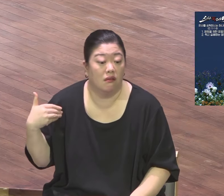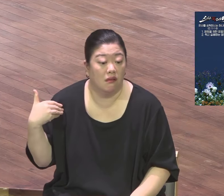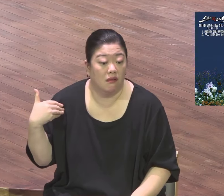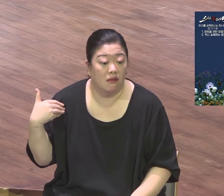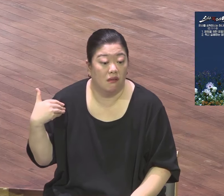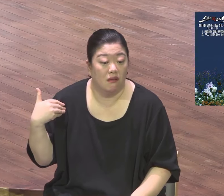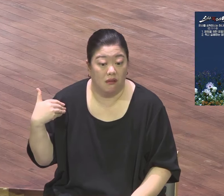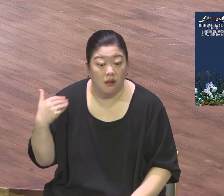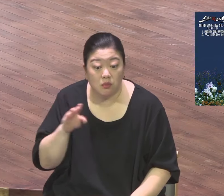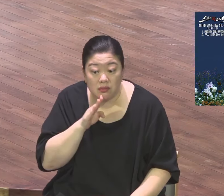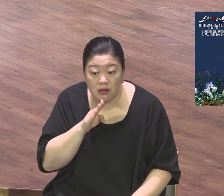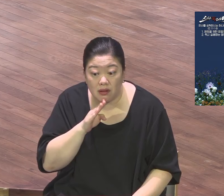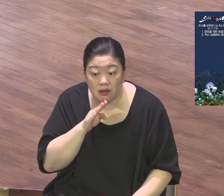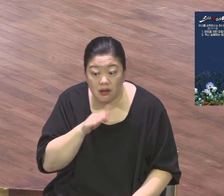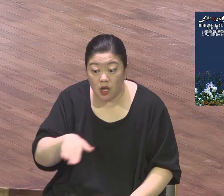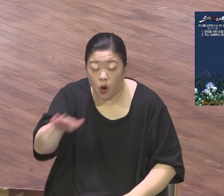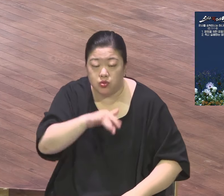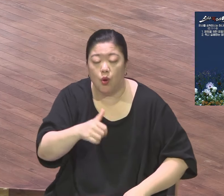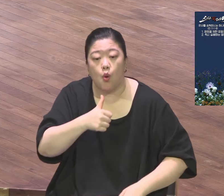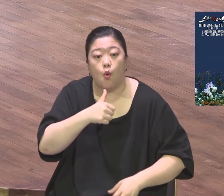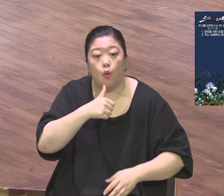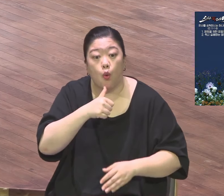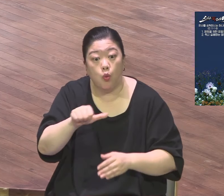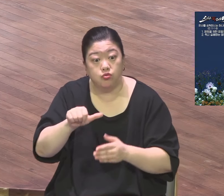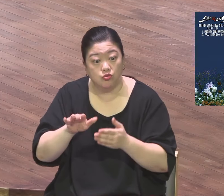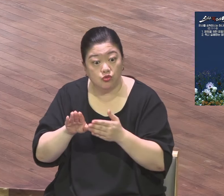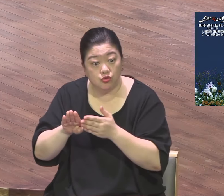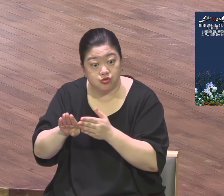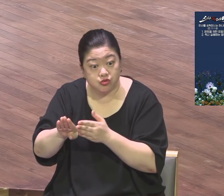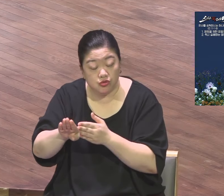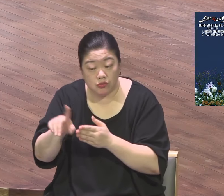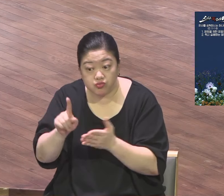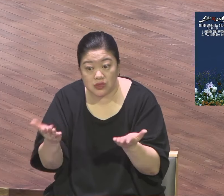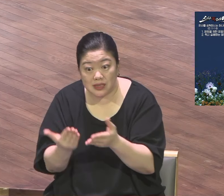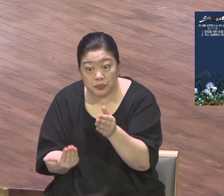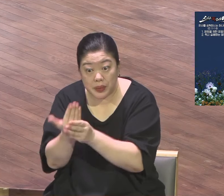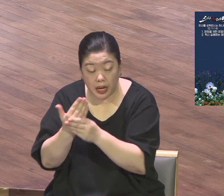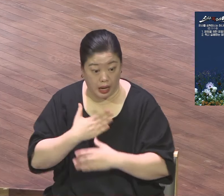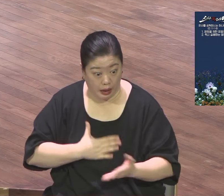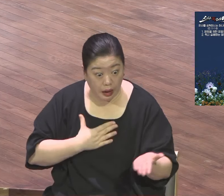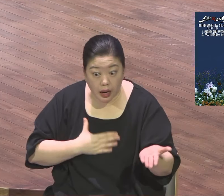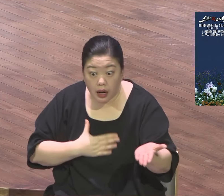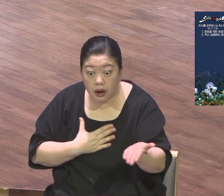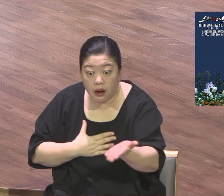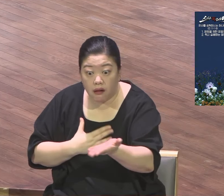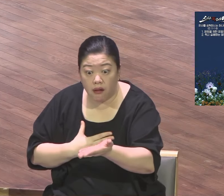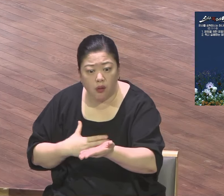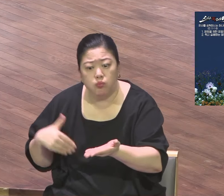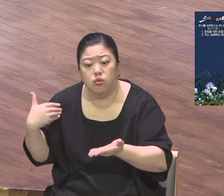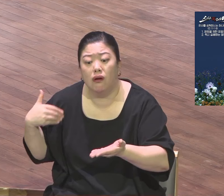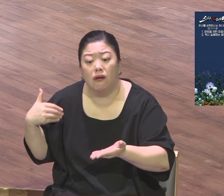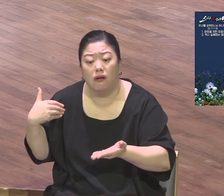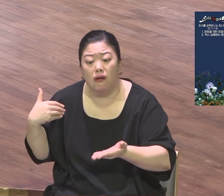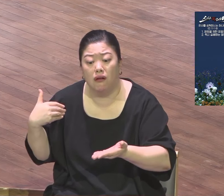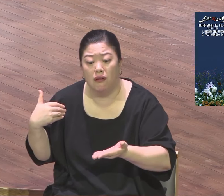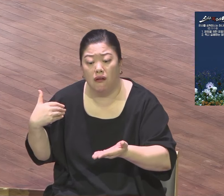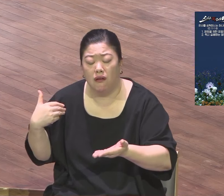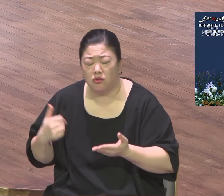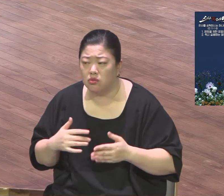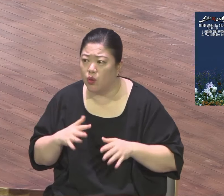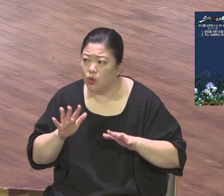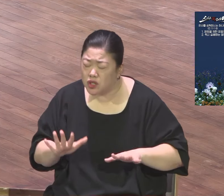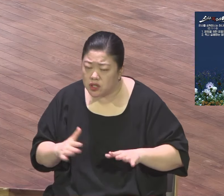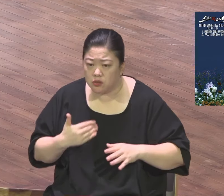아 사람이 5분 후를 알면 세계를 장악한다는데 5분 후도 몰라요. 사고 날 때 보세요. 1분만 알아도 안